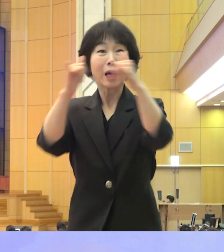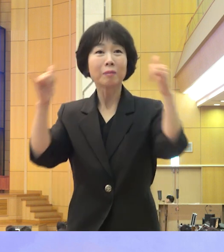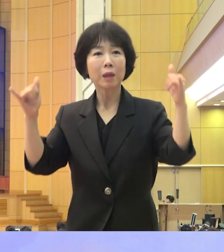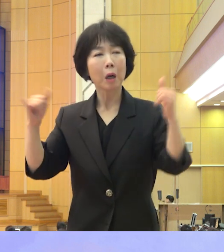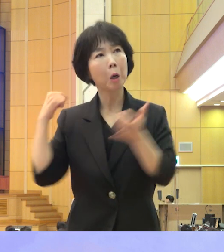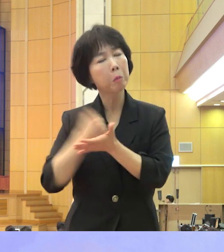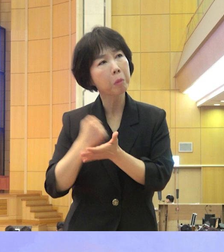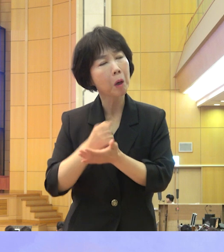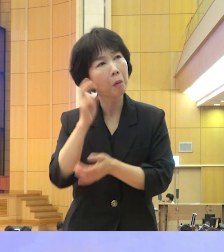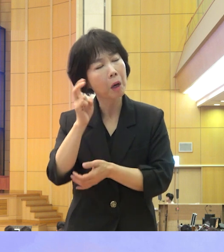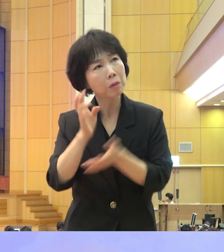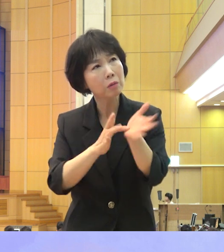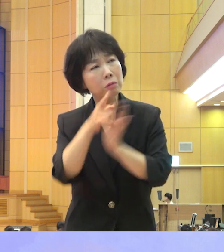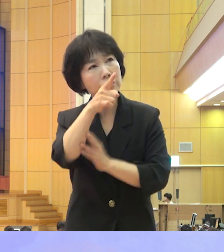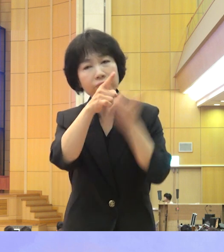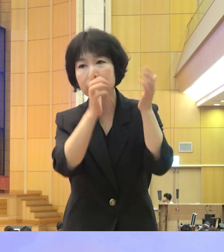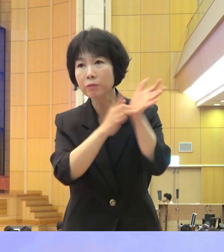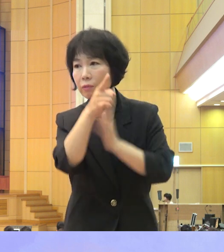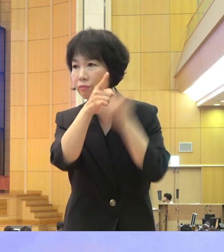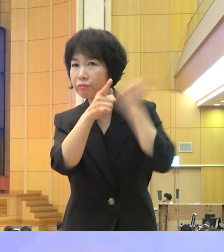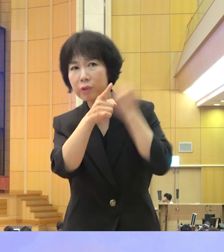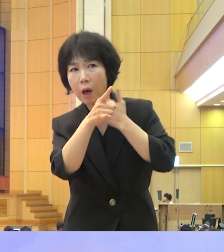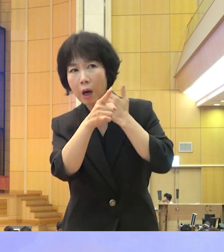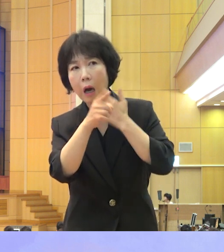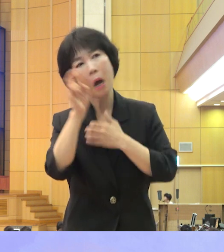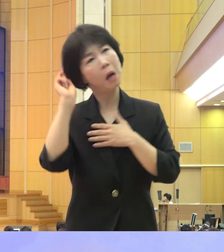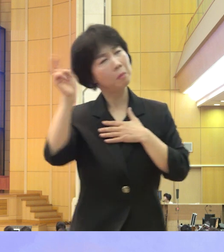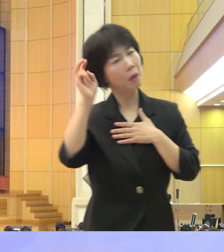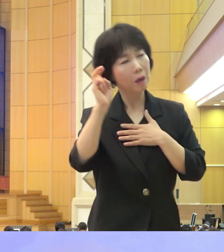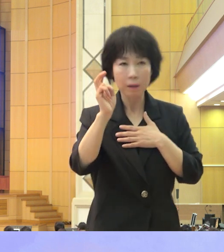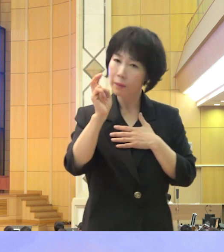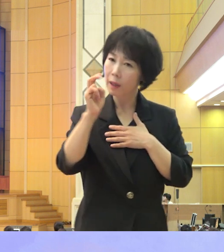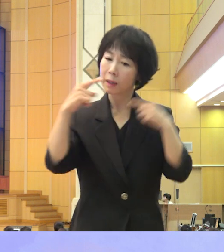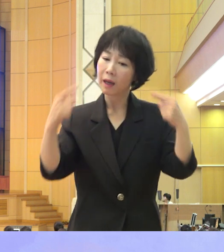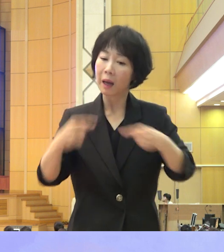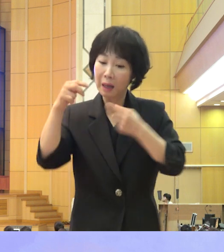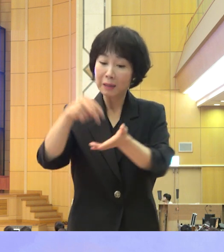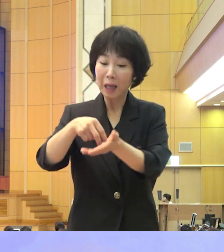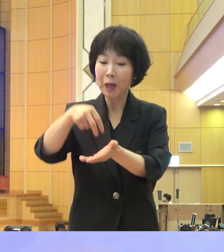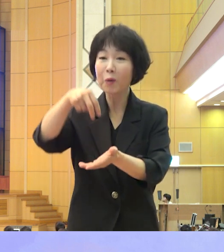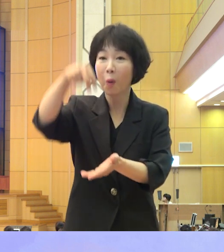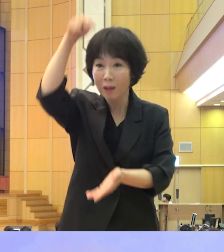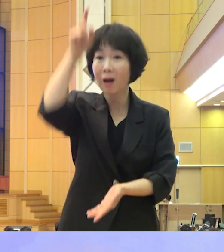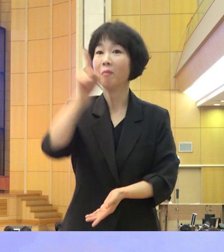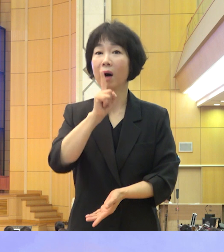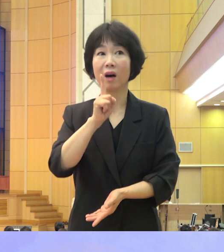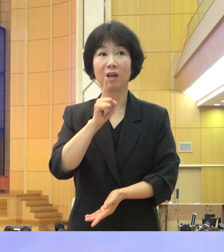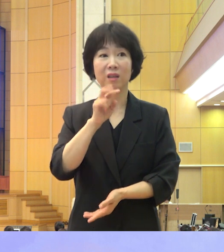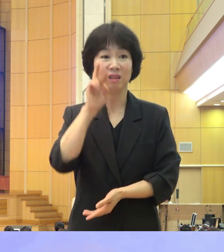말이, 더러는 세례 요한은